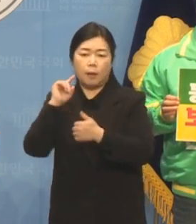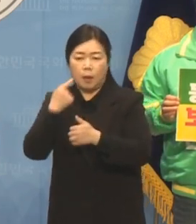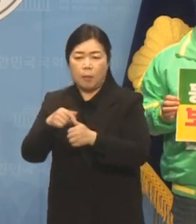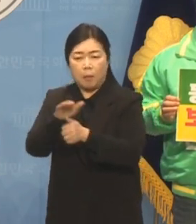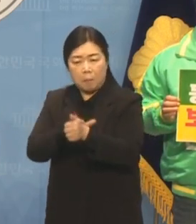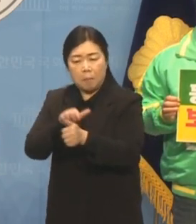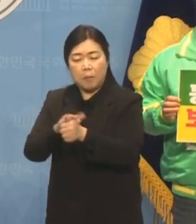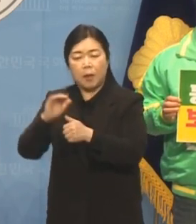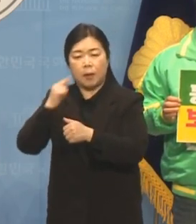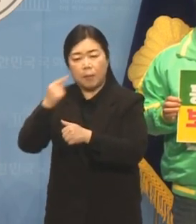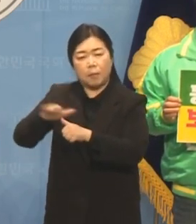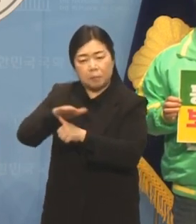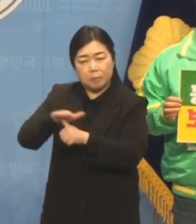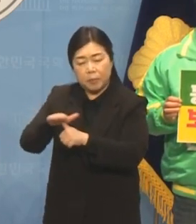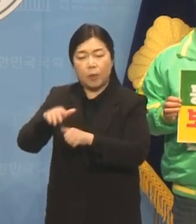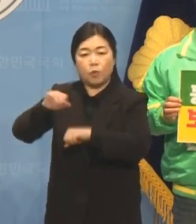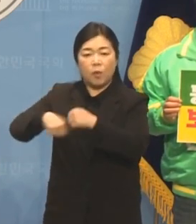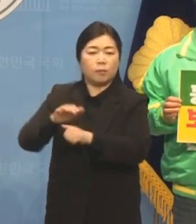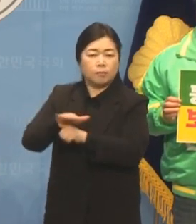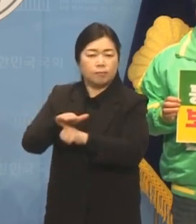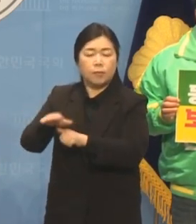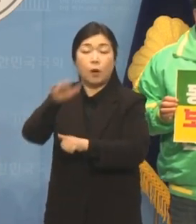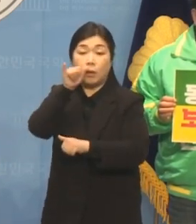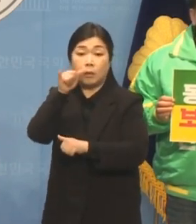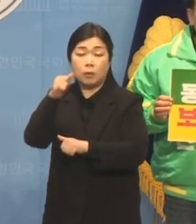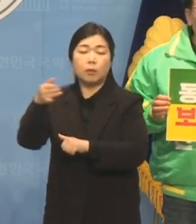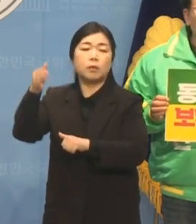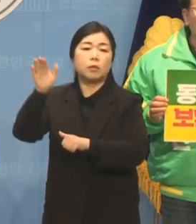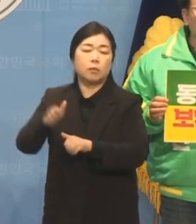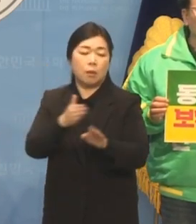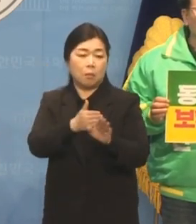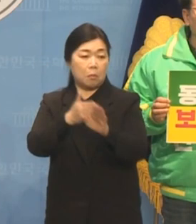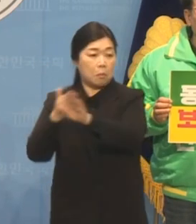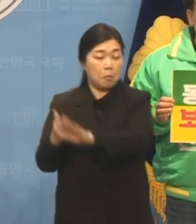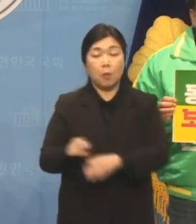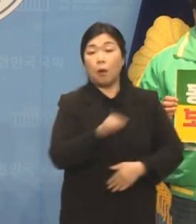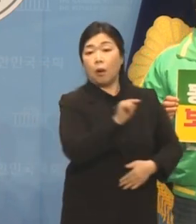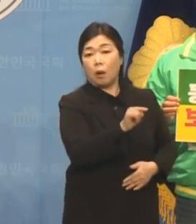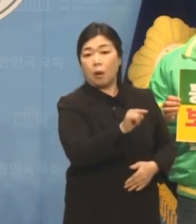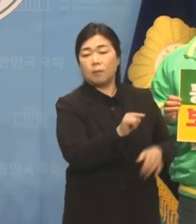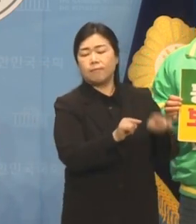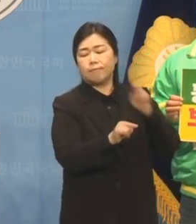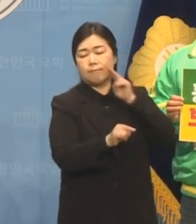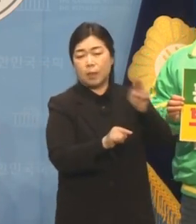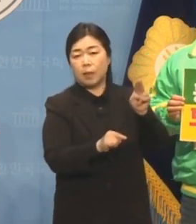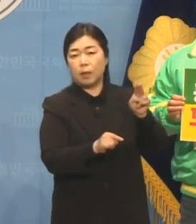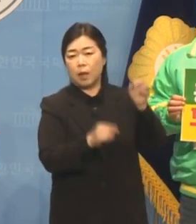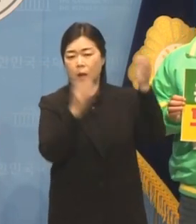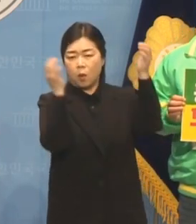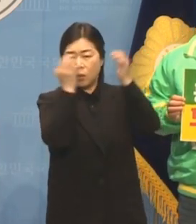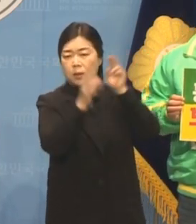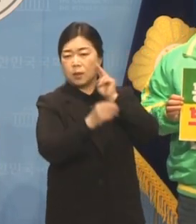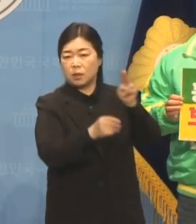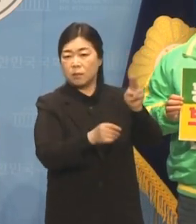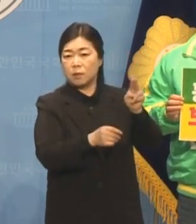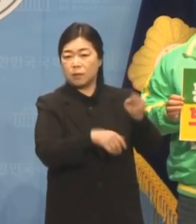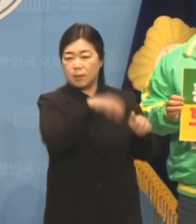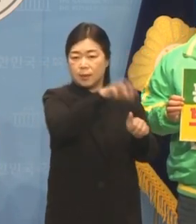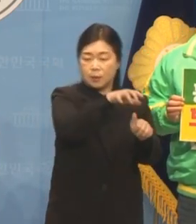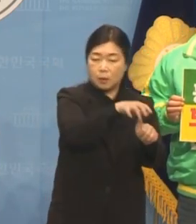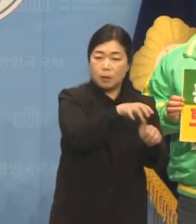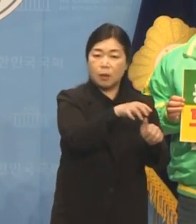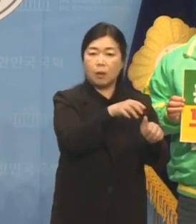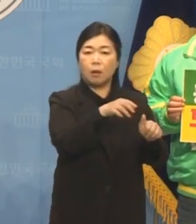되게 사랑을 주고받는 반려동물의 모습만 사실은 이제 보게 되지만 그렇지 않고 고통받고 있는 학대받고